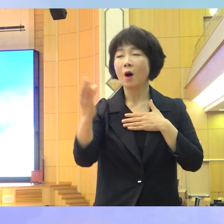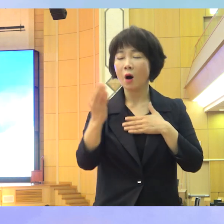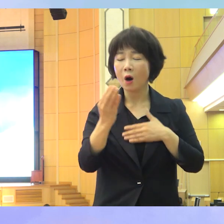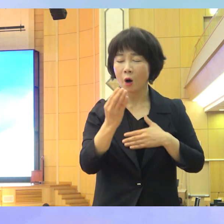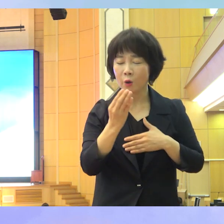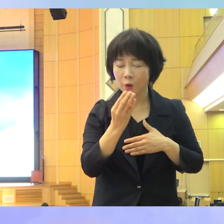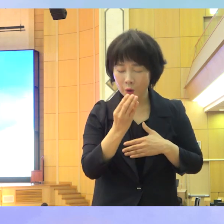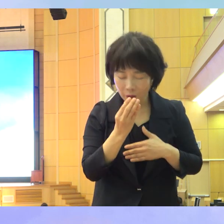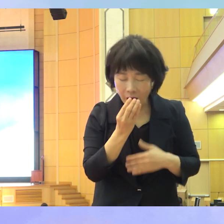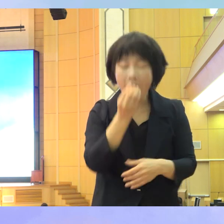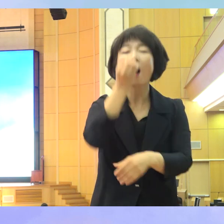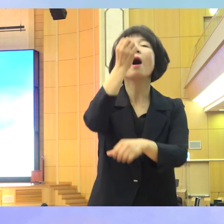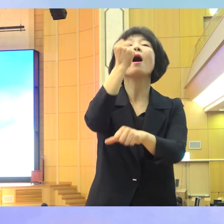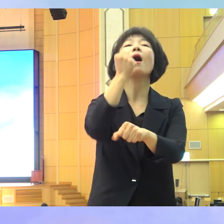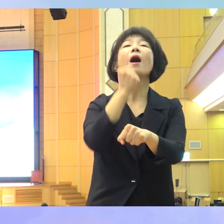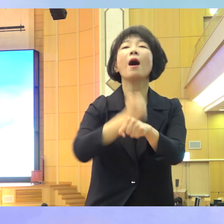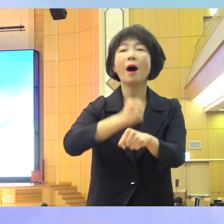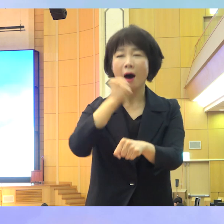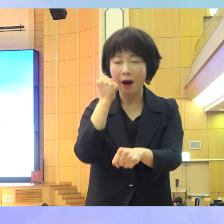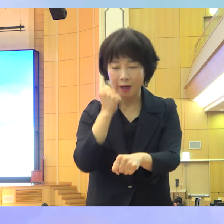그